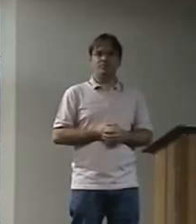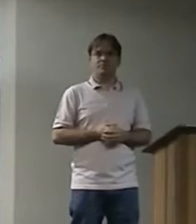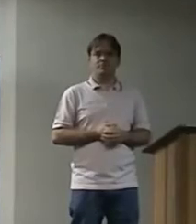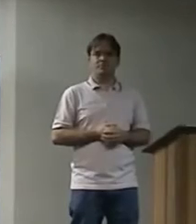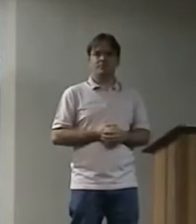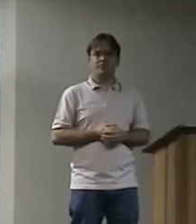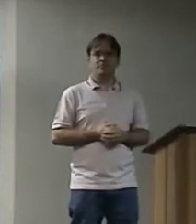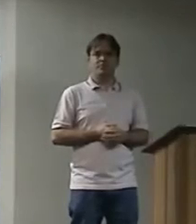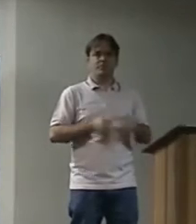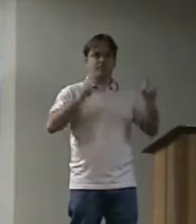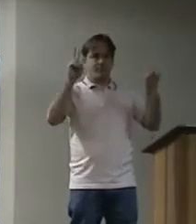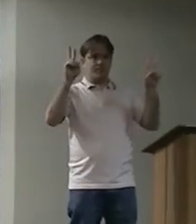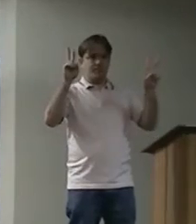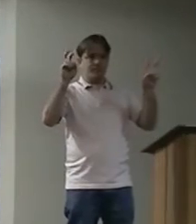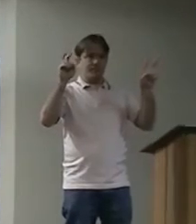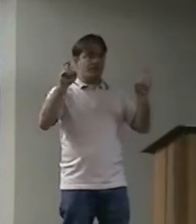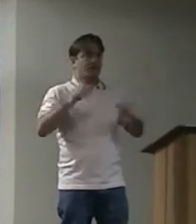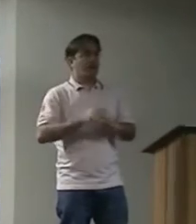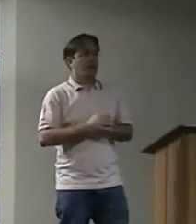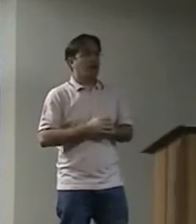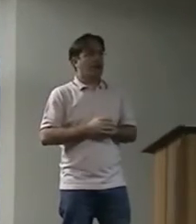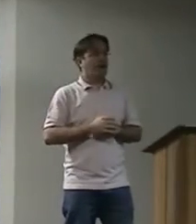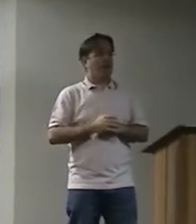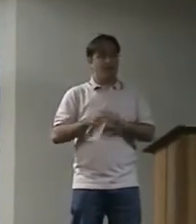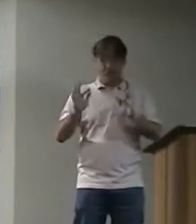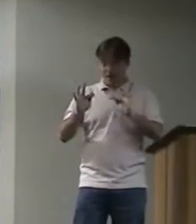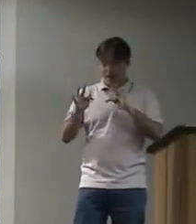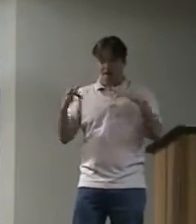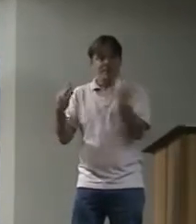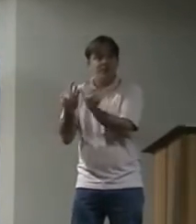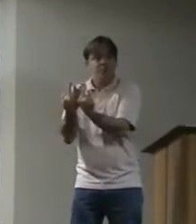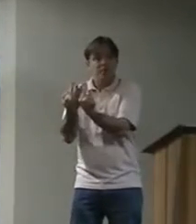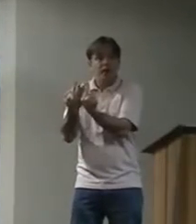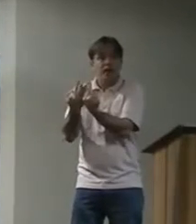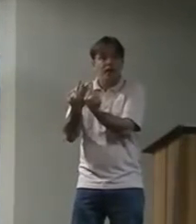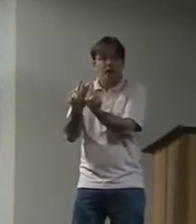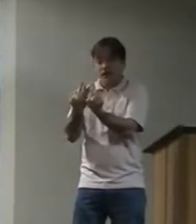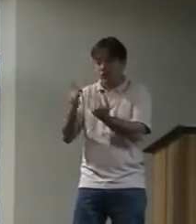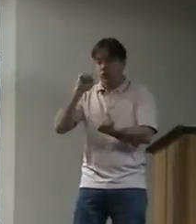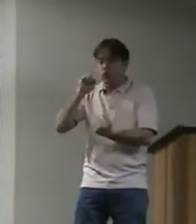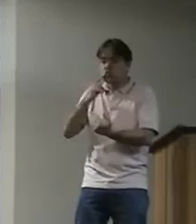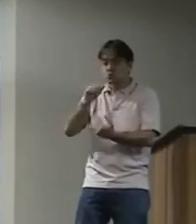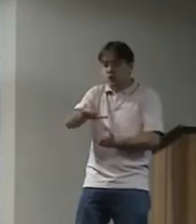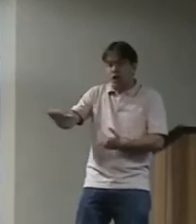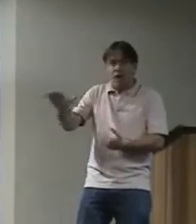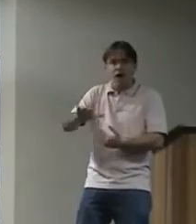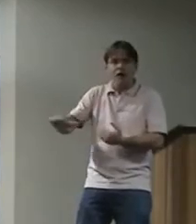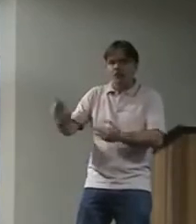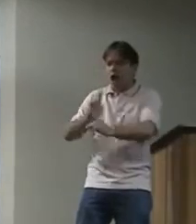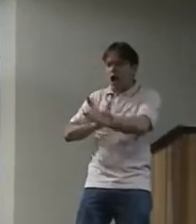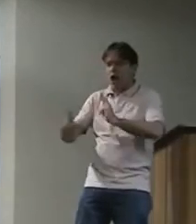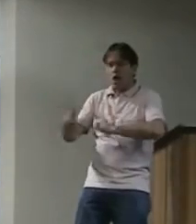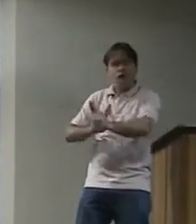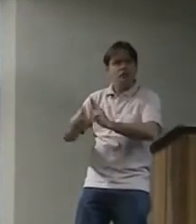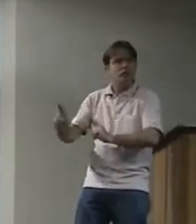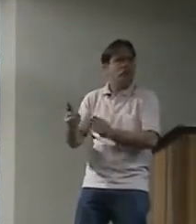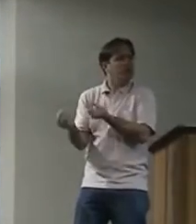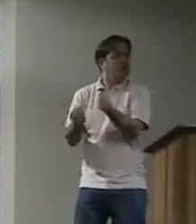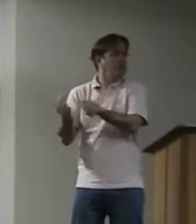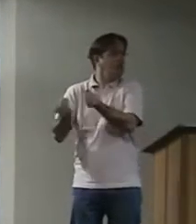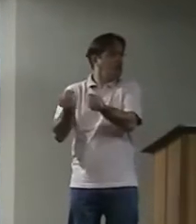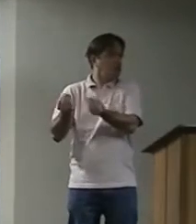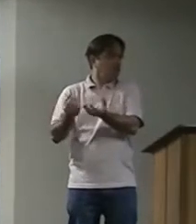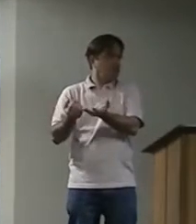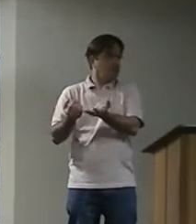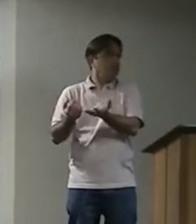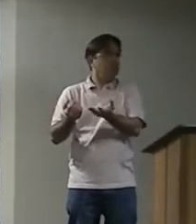vou falar um pouco a relação familiar com a criança surda. Vou trazer alguns pontos, claro que tem muitos pontos